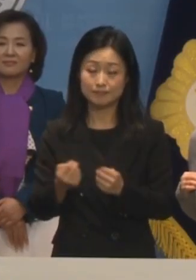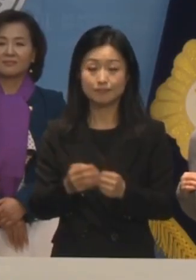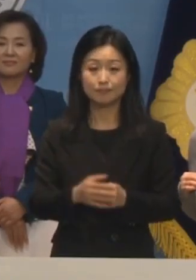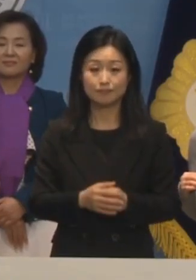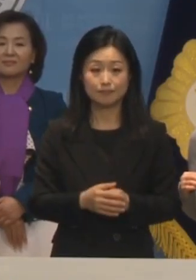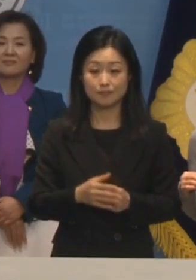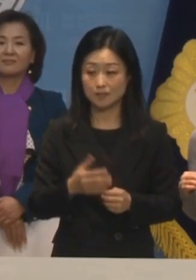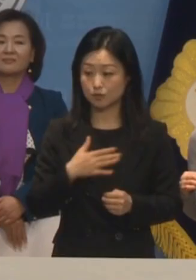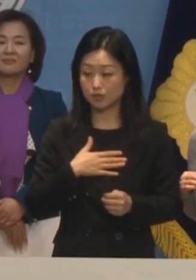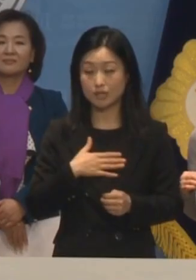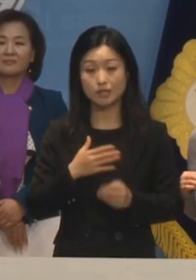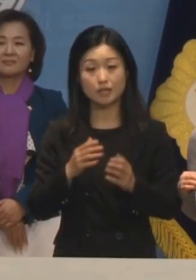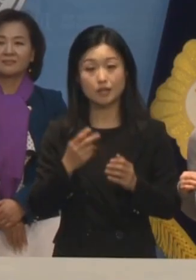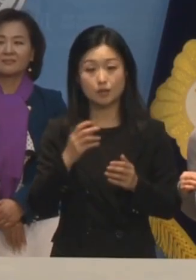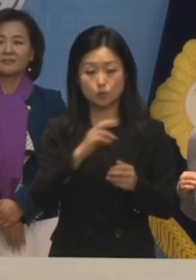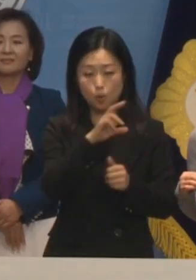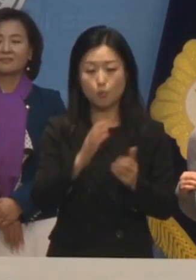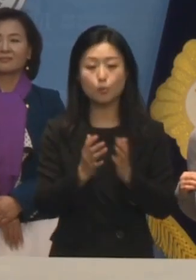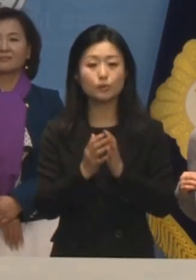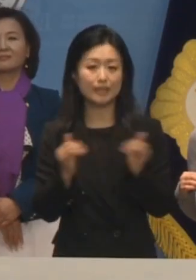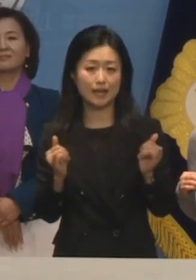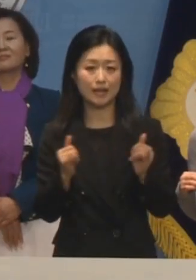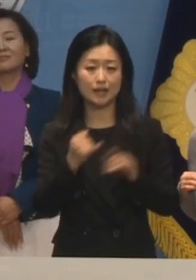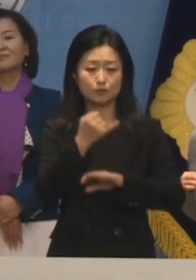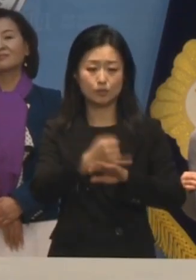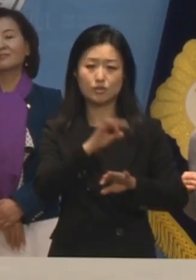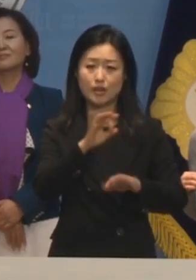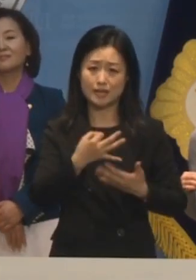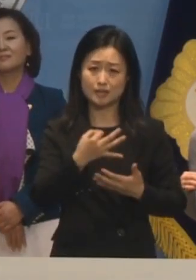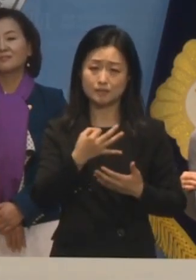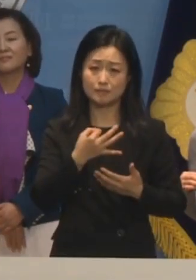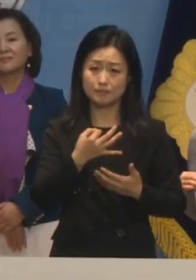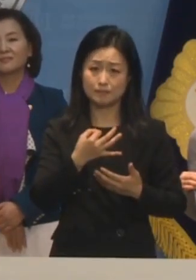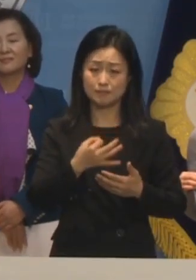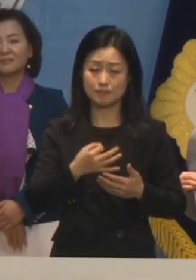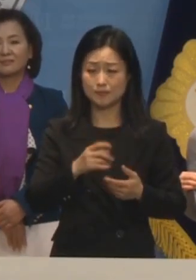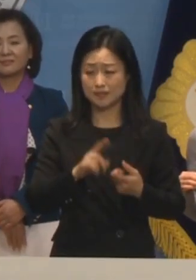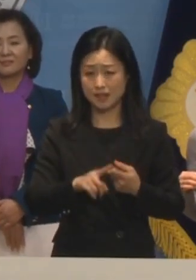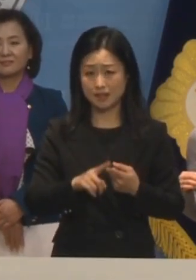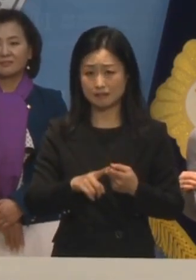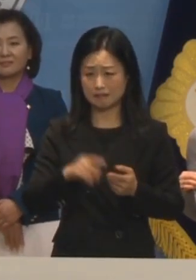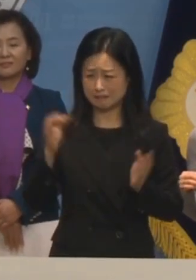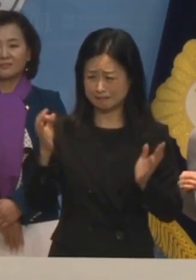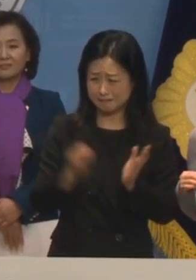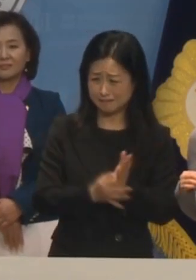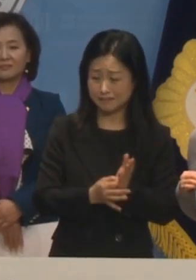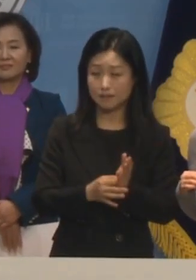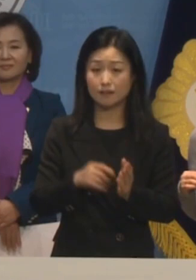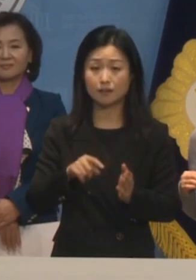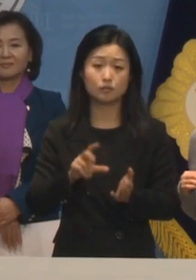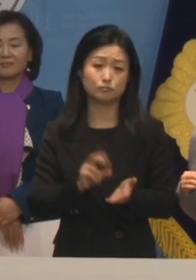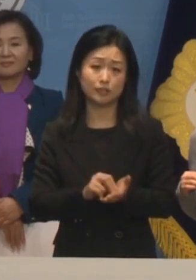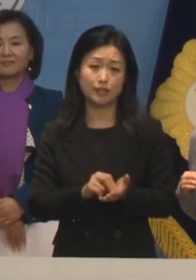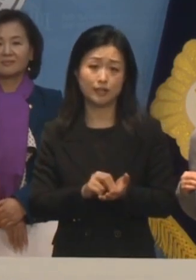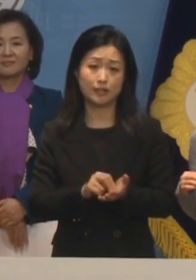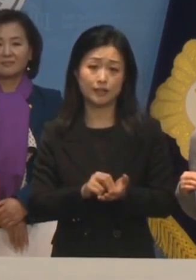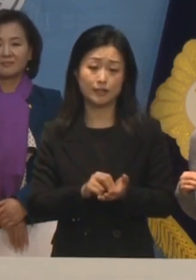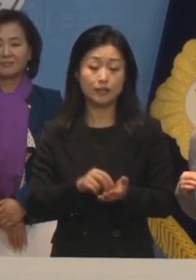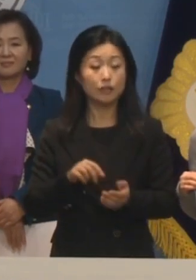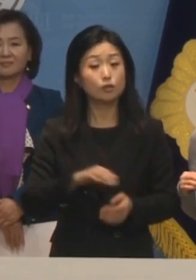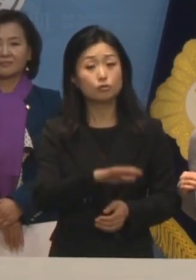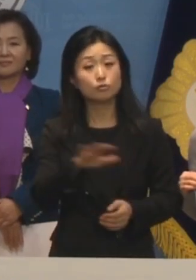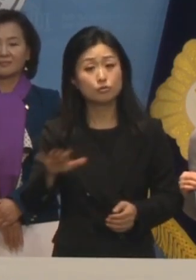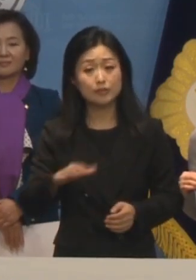노동자에 대한 최저임금 차등 적용에 대해 아직도 정부는 포기하지 않고 있습니다. 돌봄 노동자들에